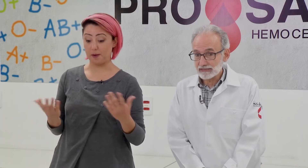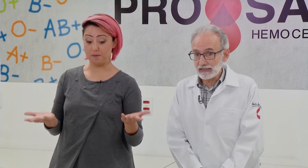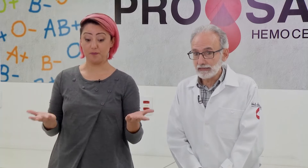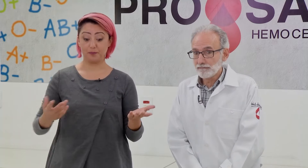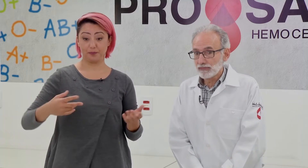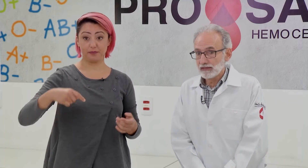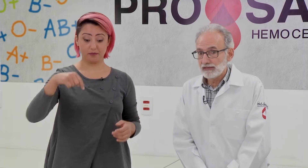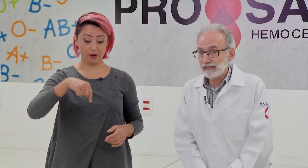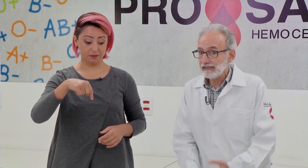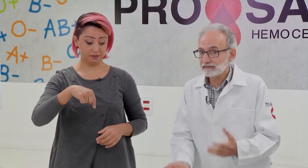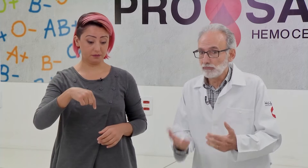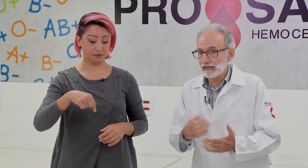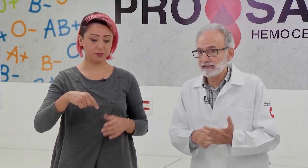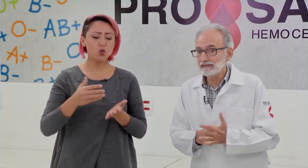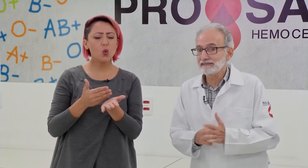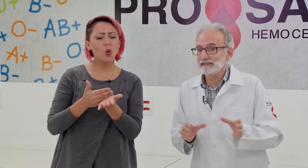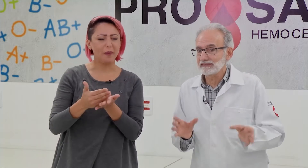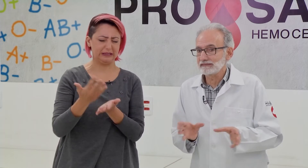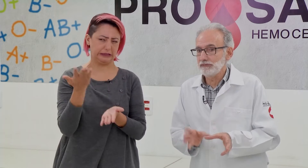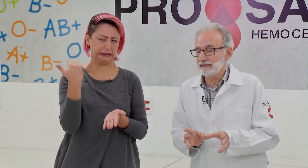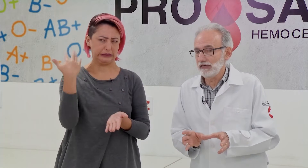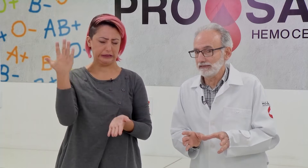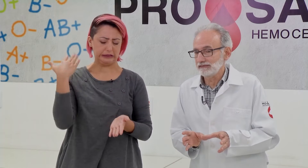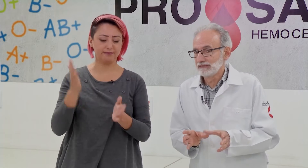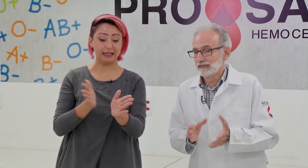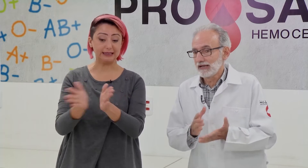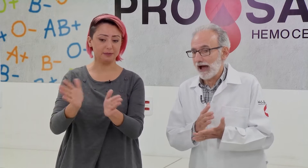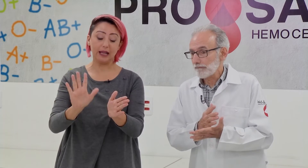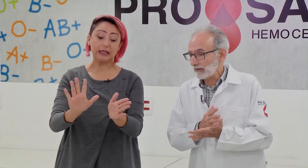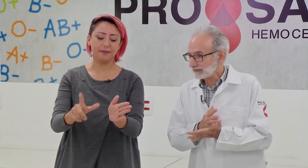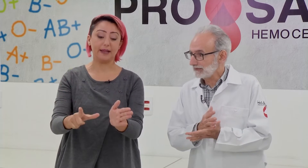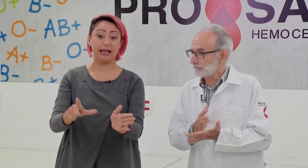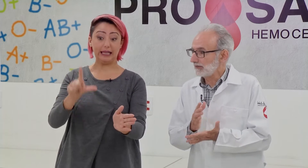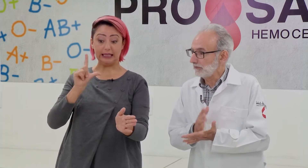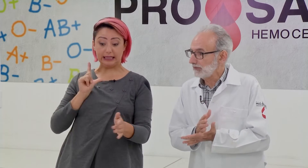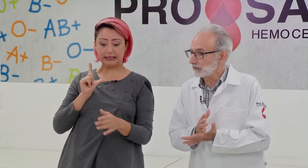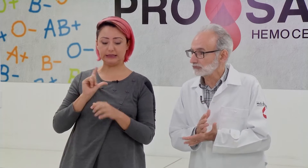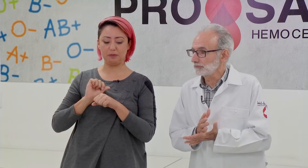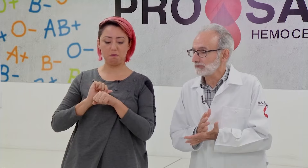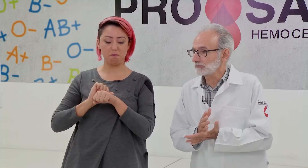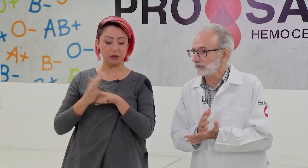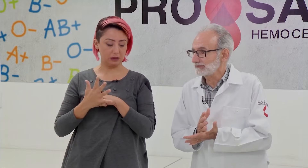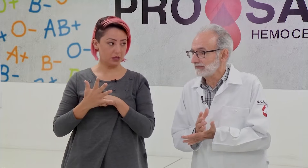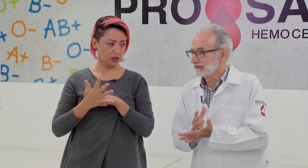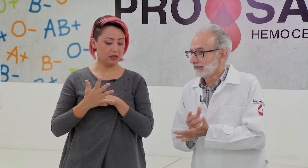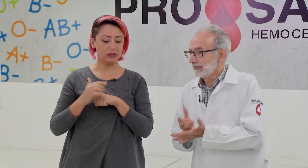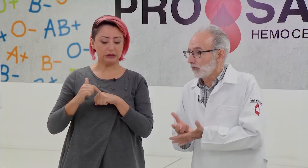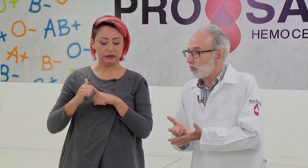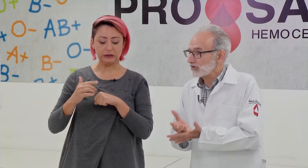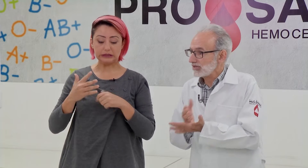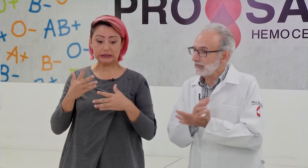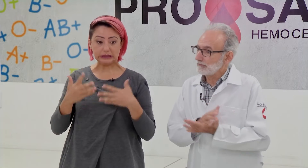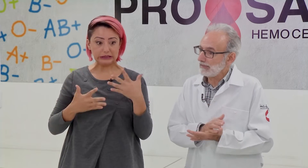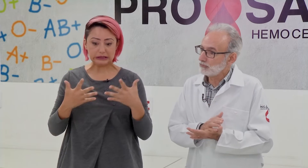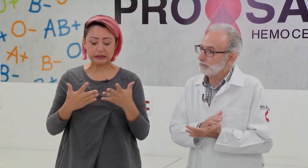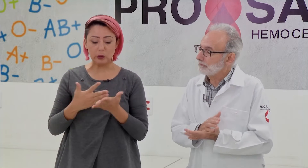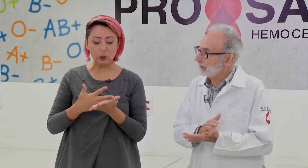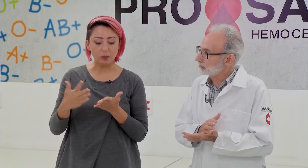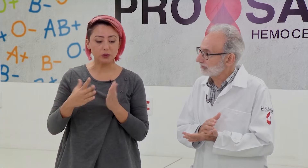tem, inicialmente, antes da acessibilidade, a partir da pandemia, nós começamos a fazer o agendamento pelo